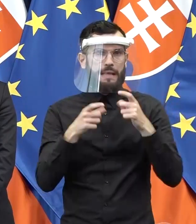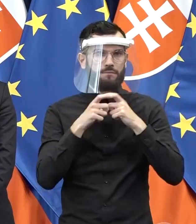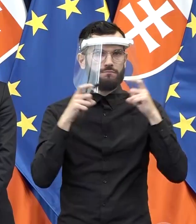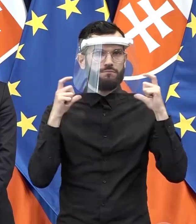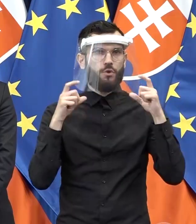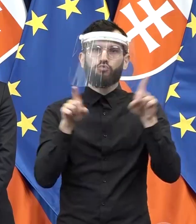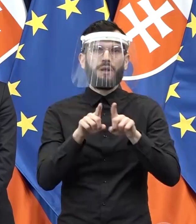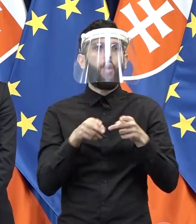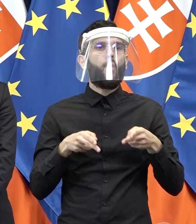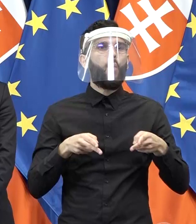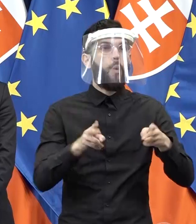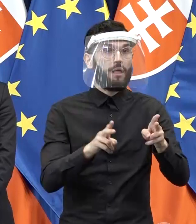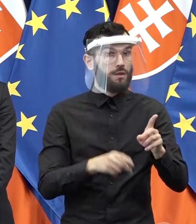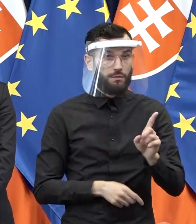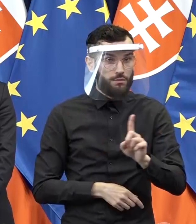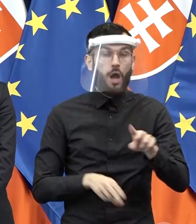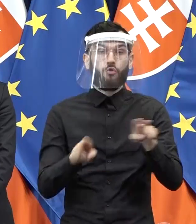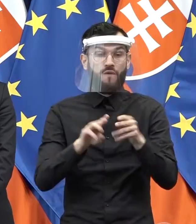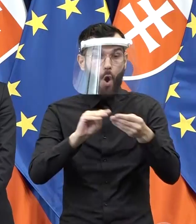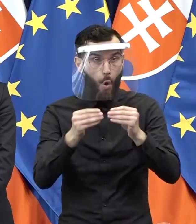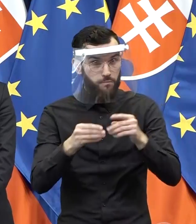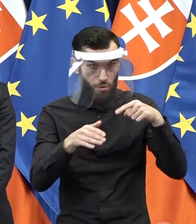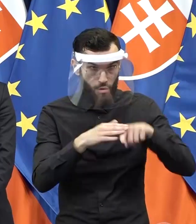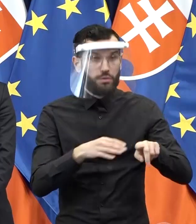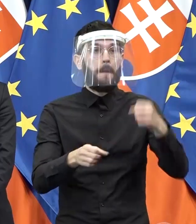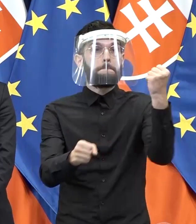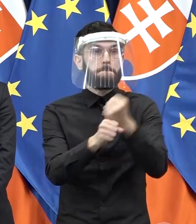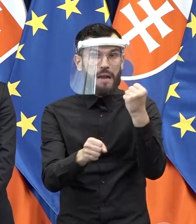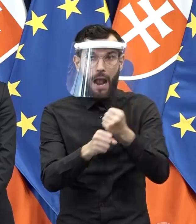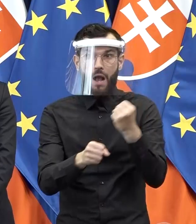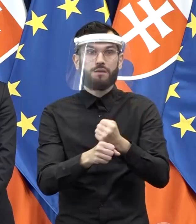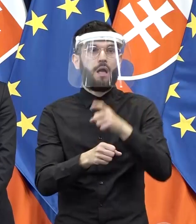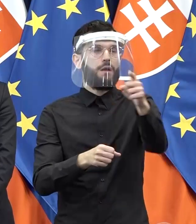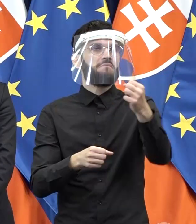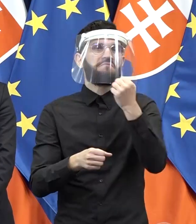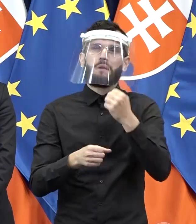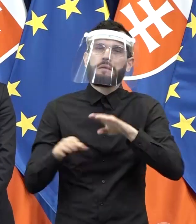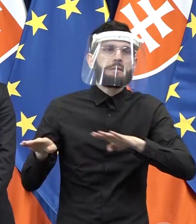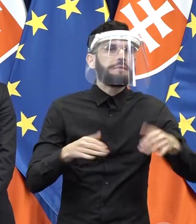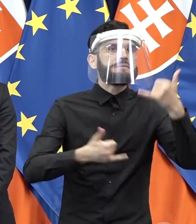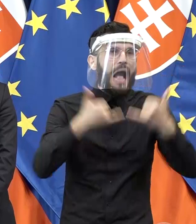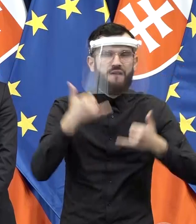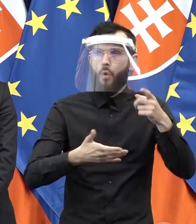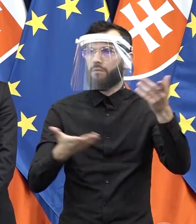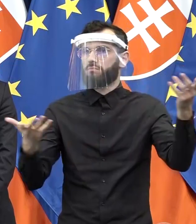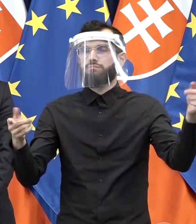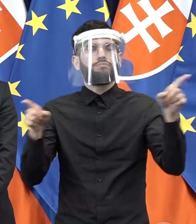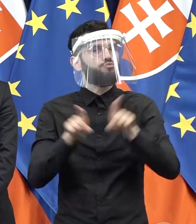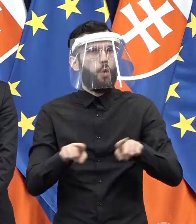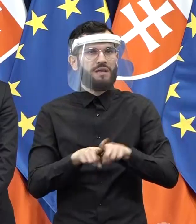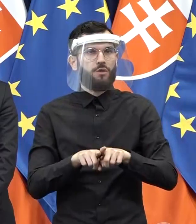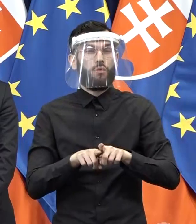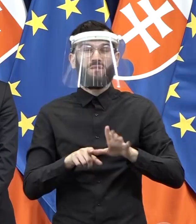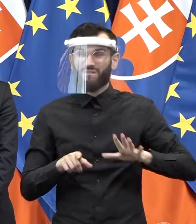Nielen na ulici, ale aj v obchode, aj v práci, aj vo fabrike, aj na úrade. Všade